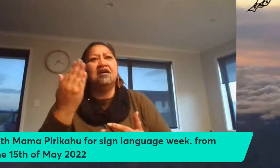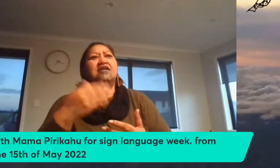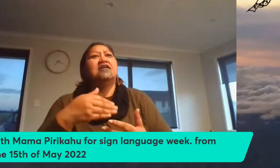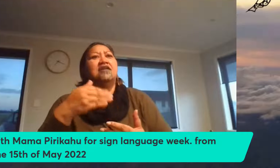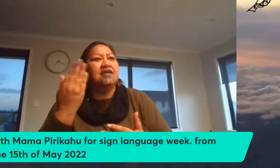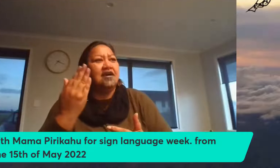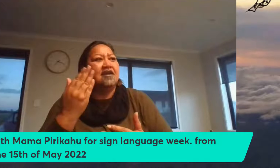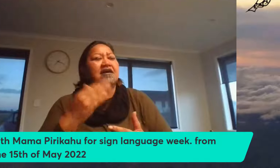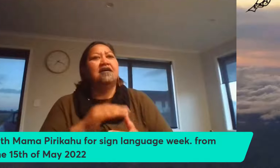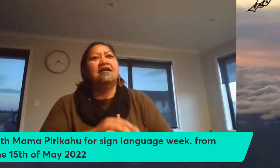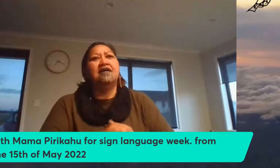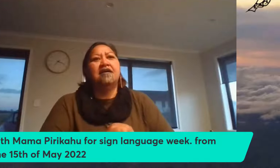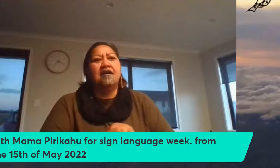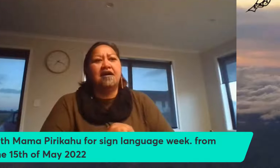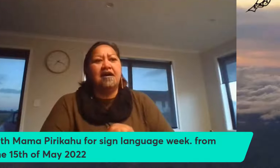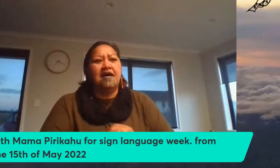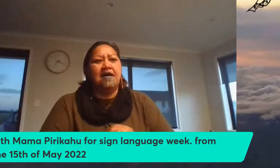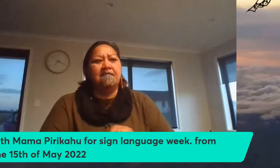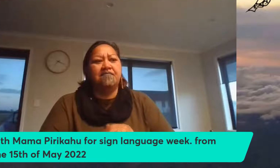iara.